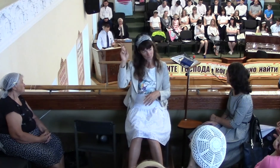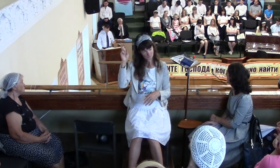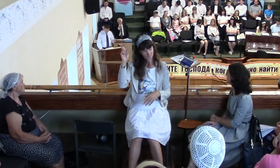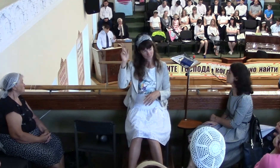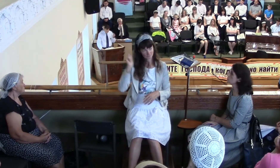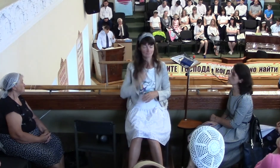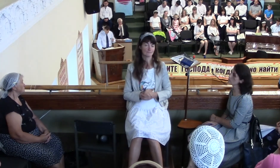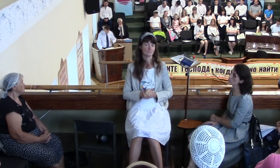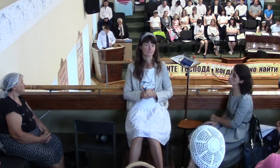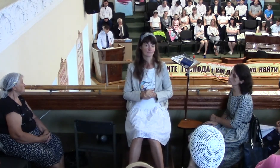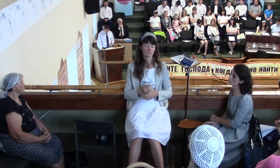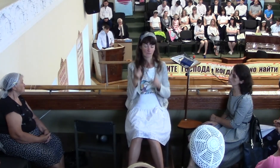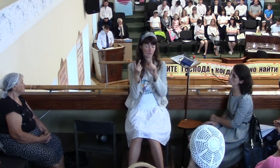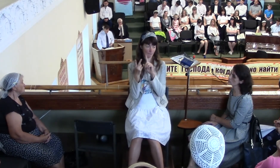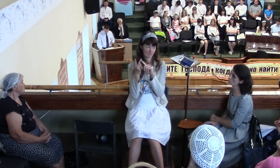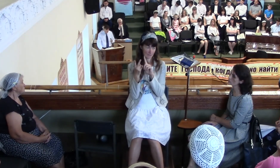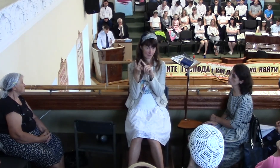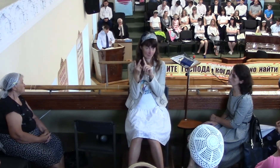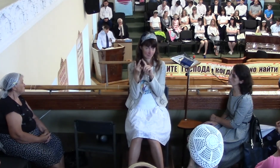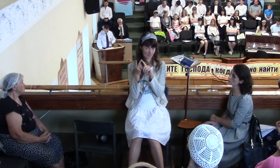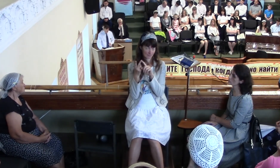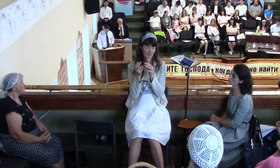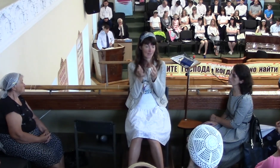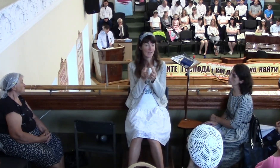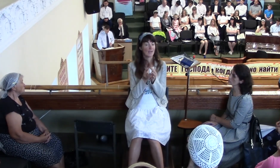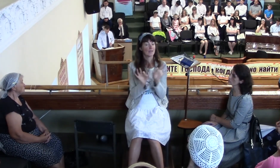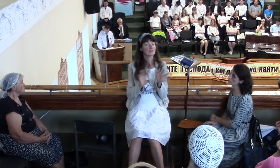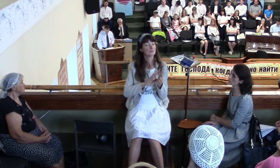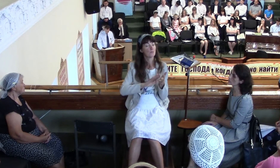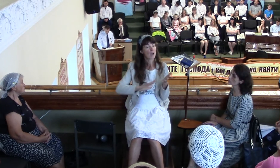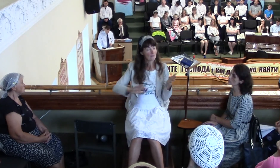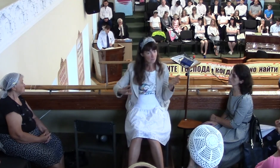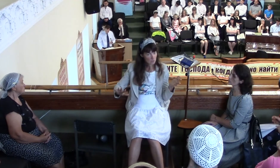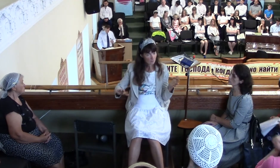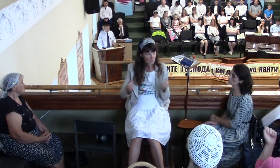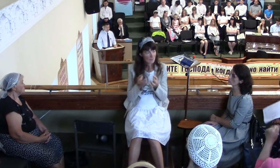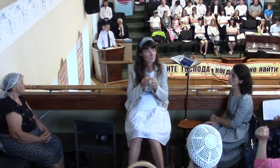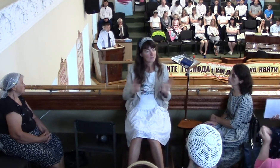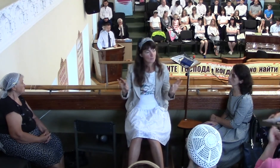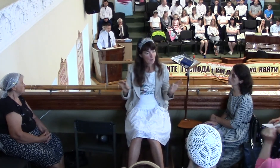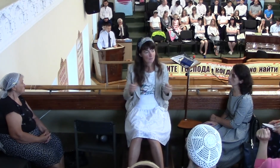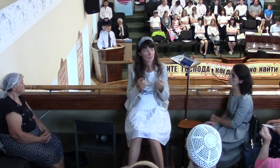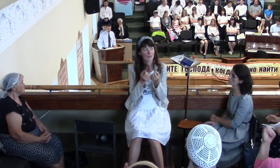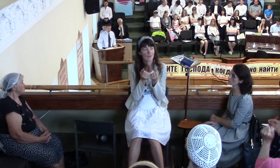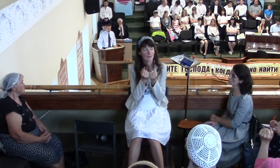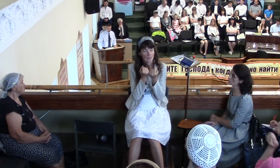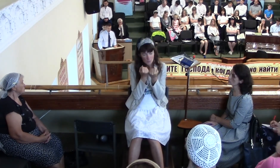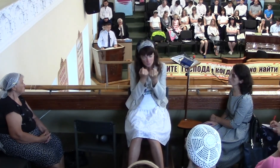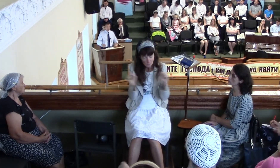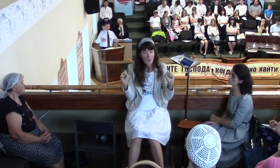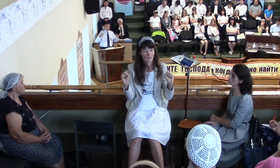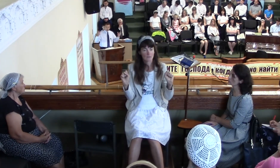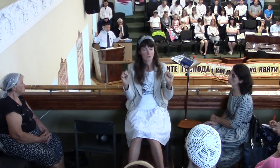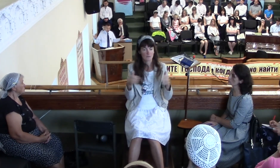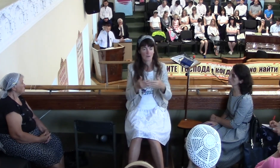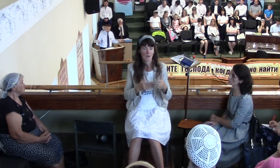наследия. Во-вторых, избавившего нас от власти тьмы, это 13 стих.